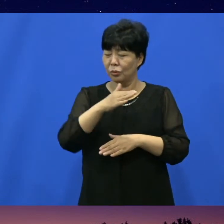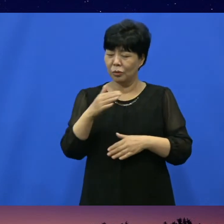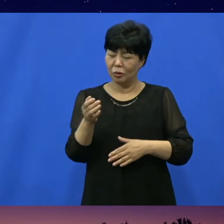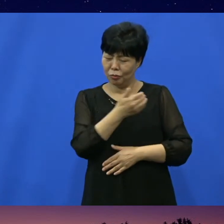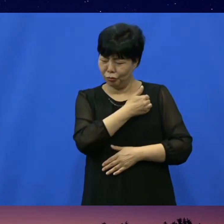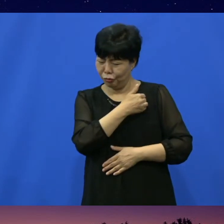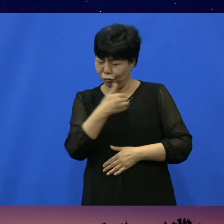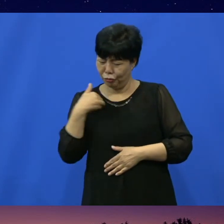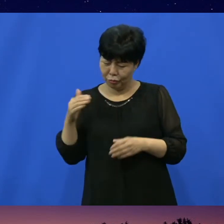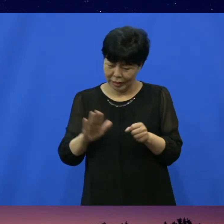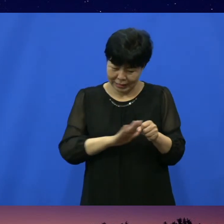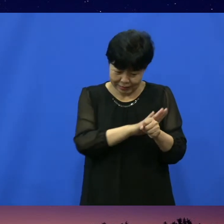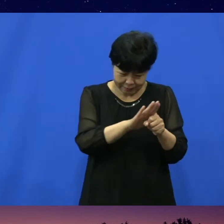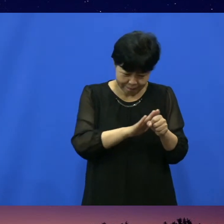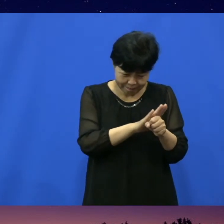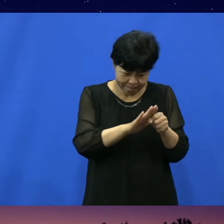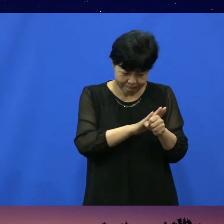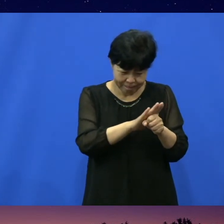이거 너무너무 중요합니다.